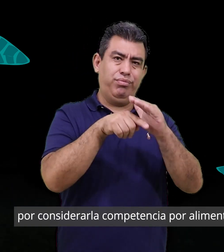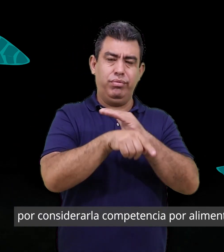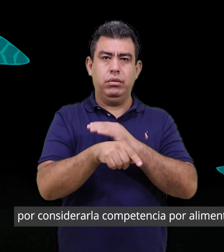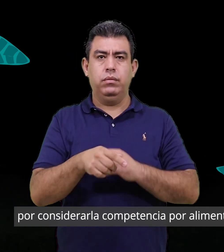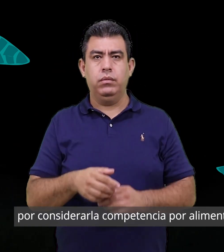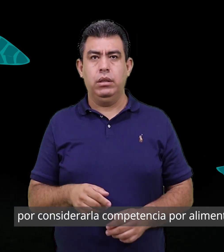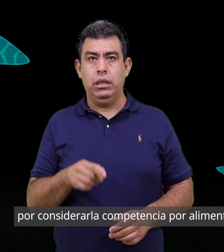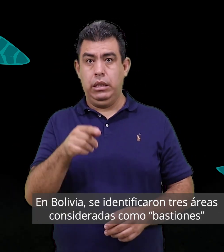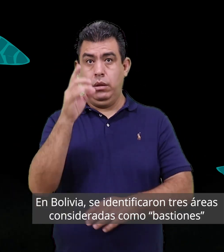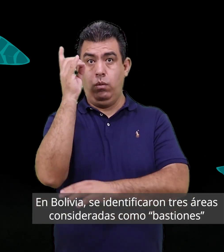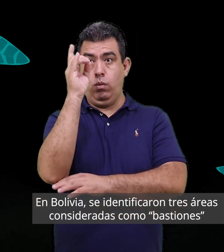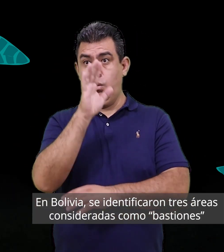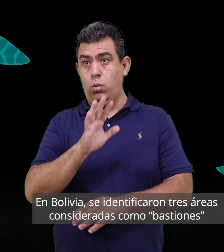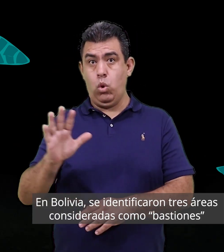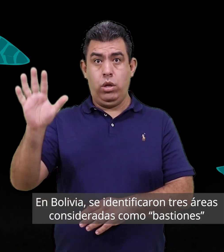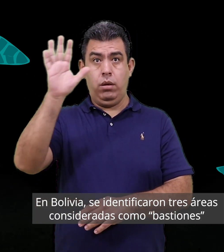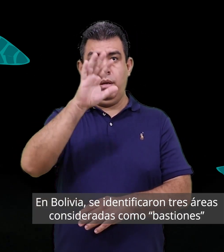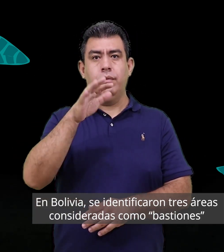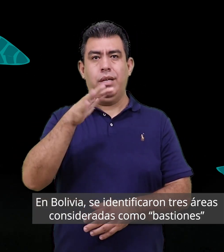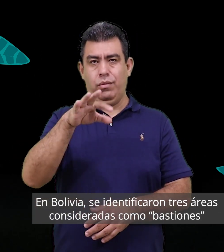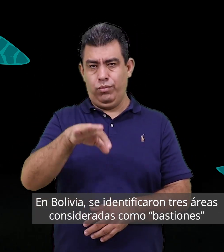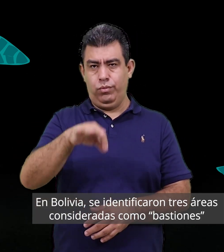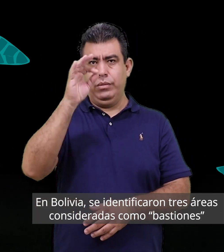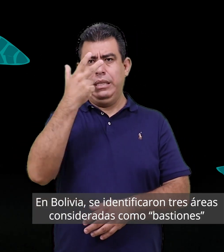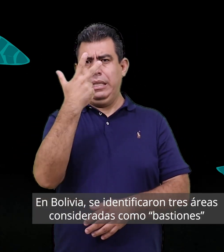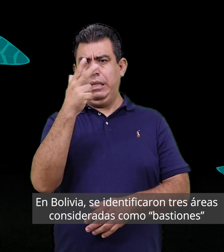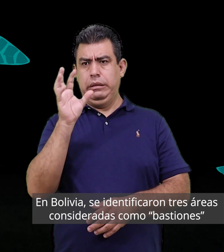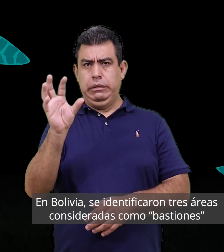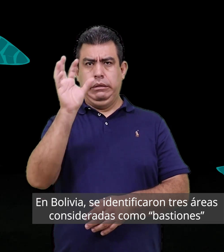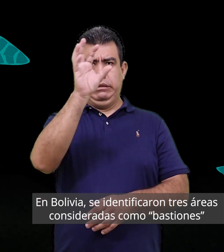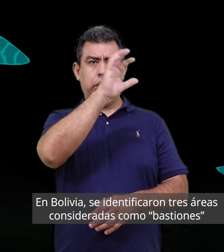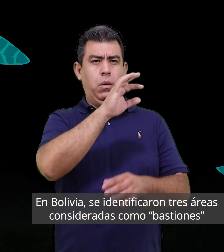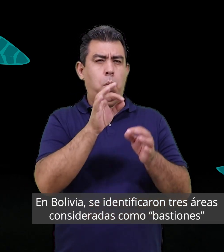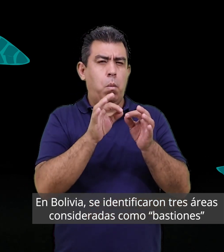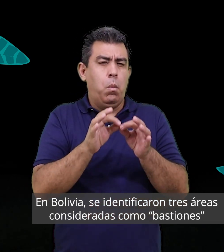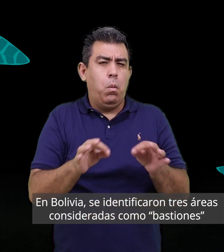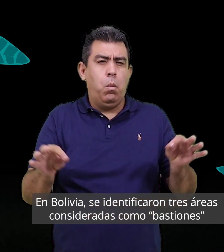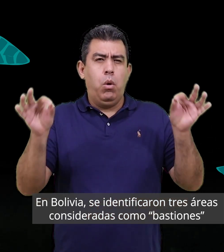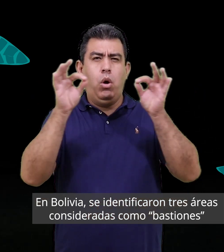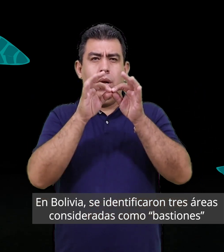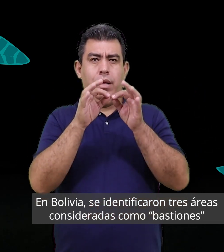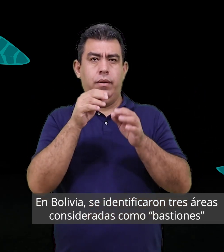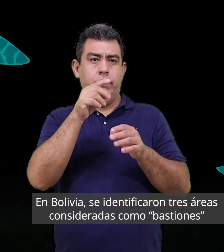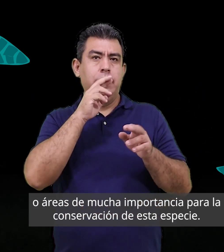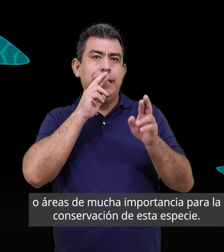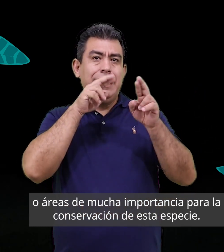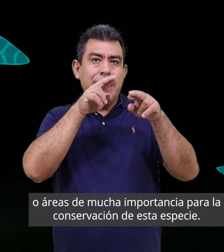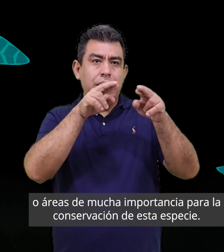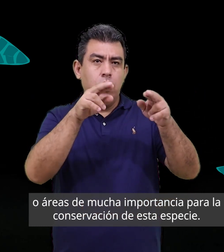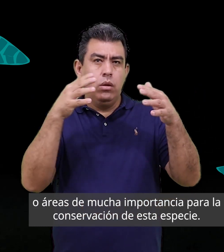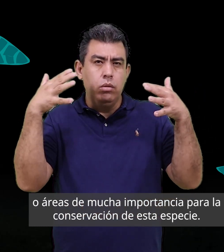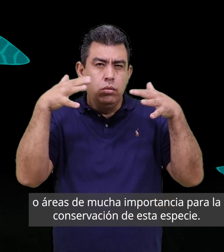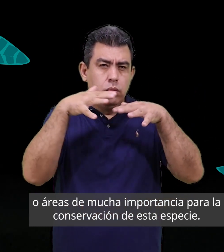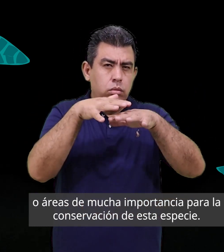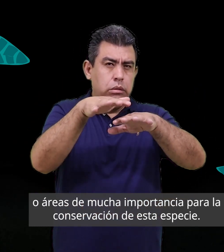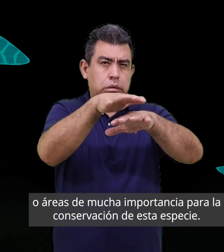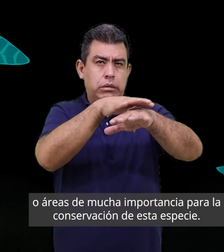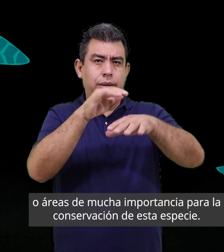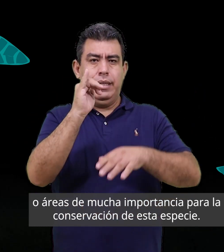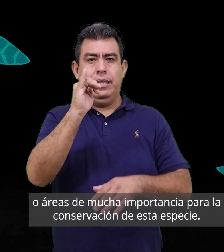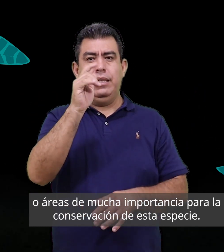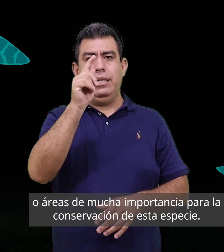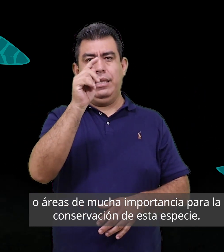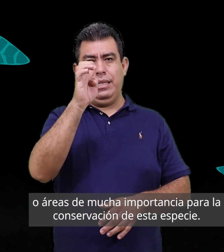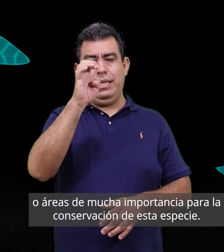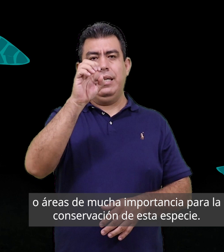competencia por alimento. En Bolivia, se identificaron tres áreas consideradas como bastiones o áreas de mucha importancia